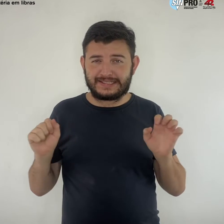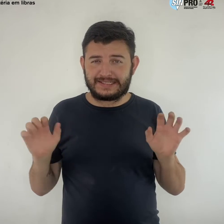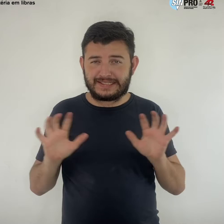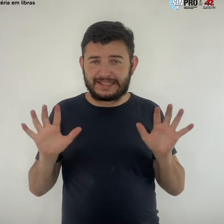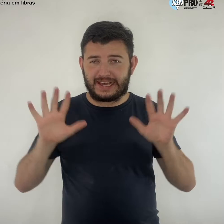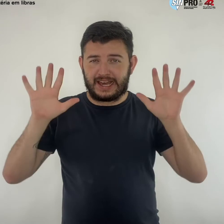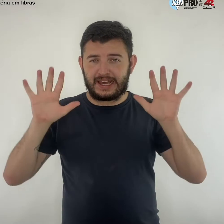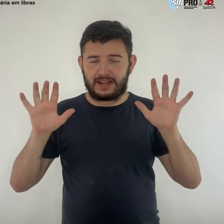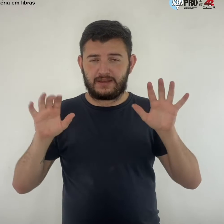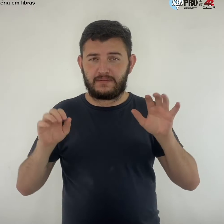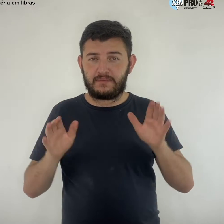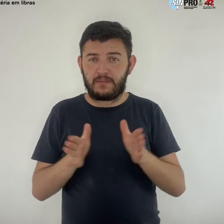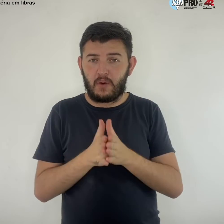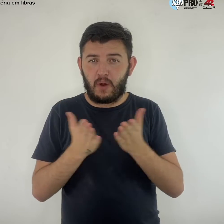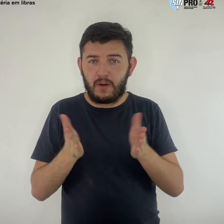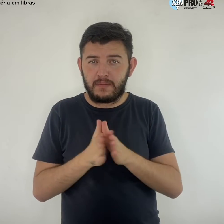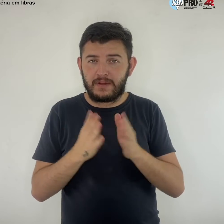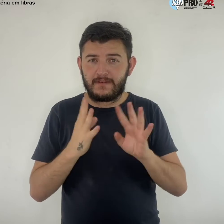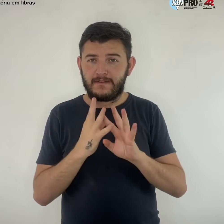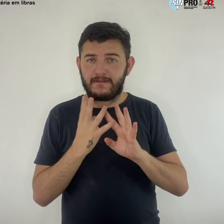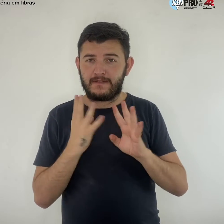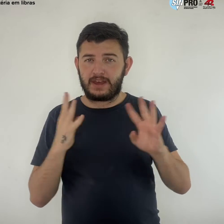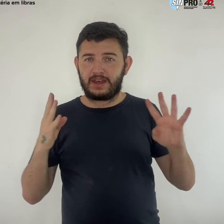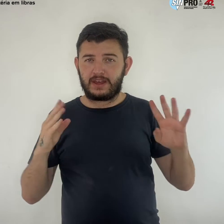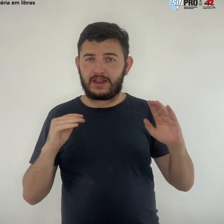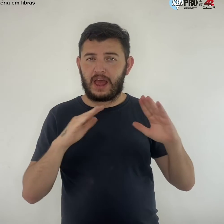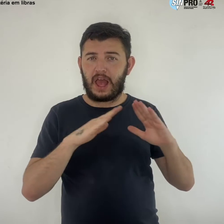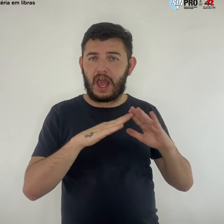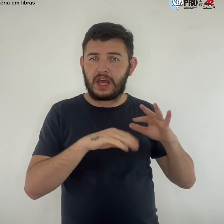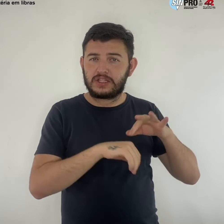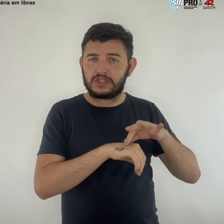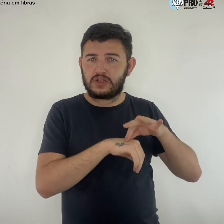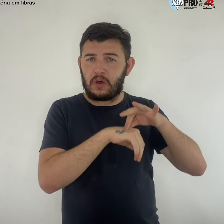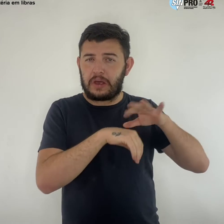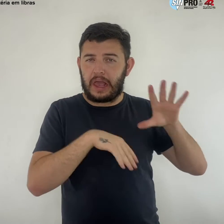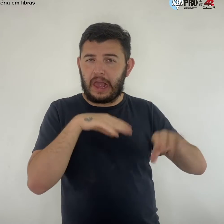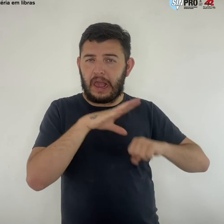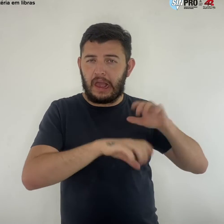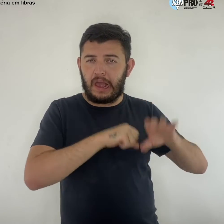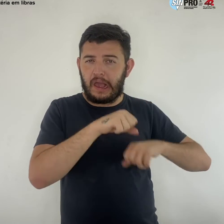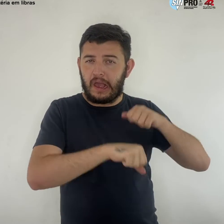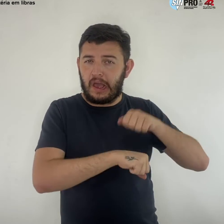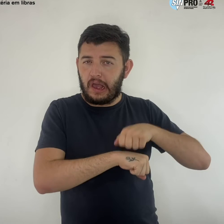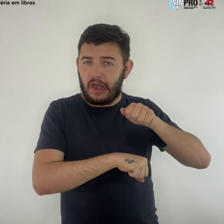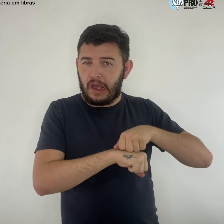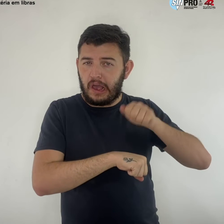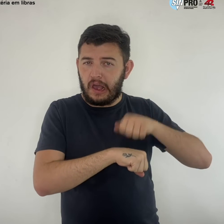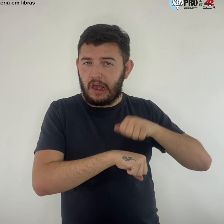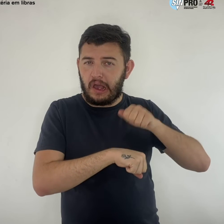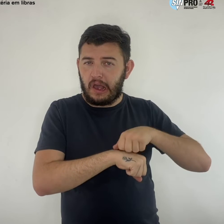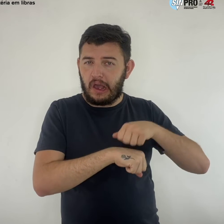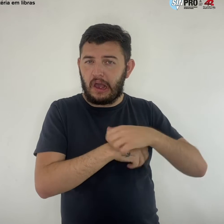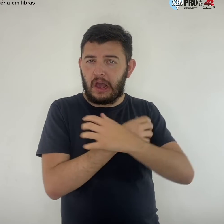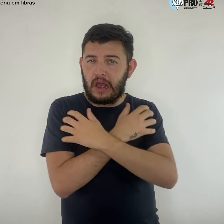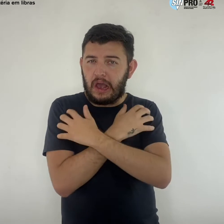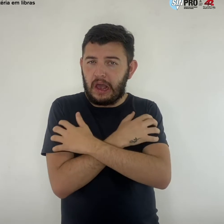Pobres na fila para pegar ossos, restos de açougues. Supermercados começam a vender